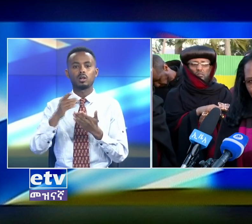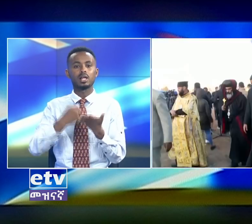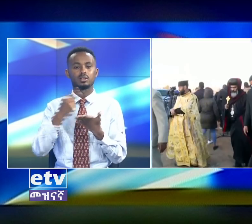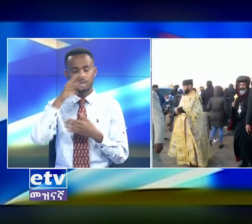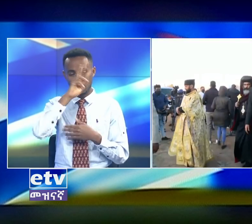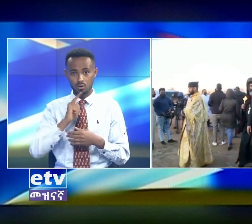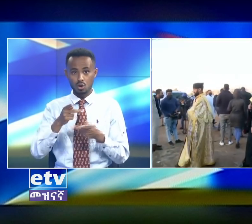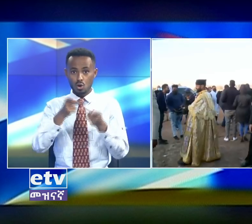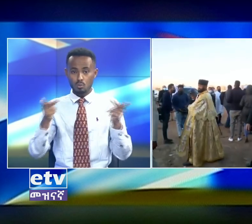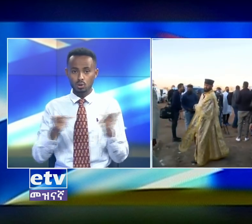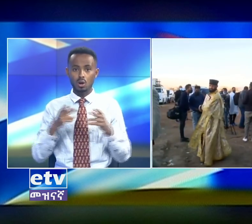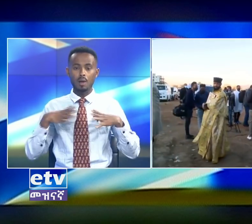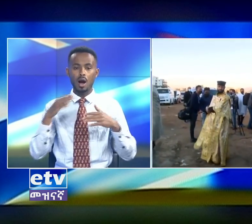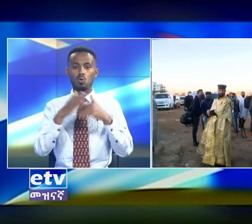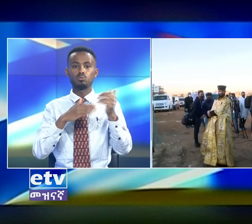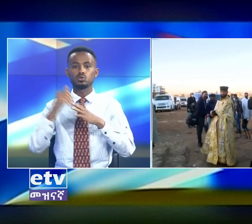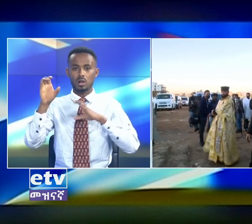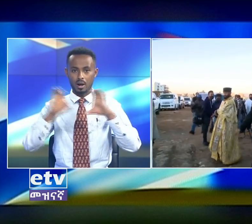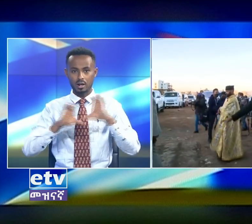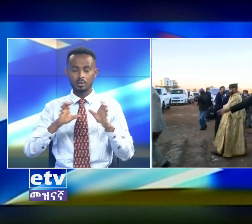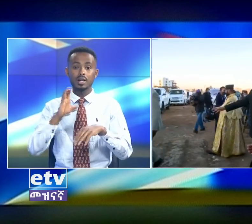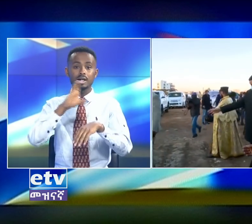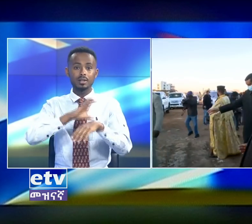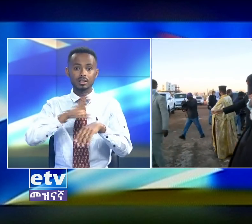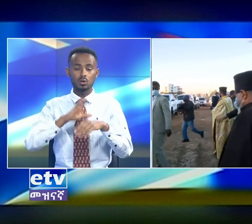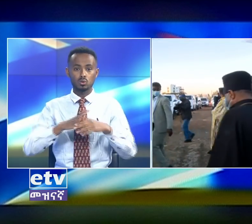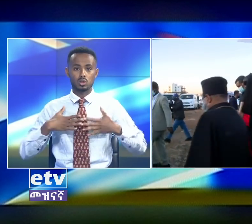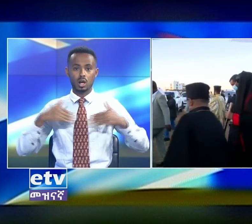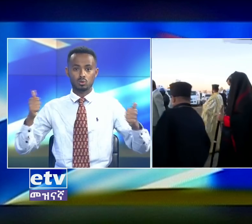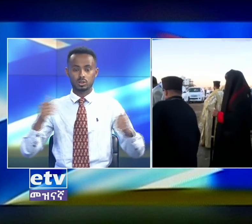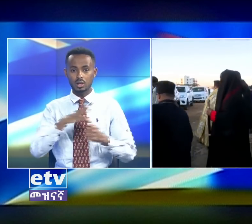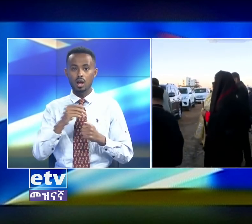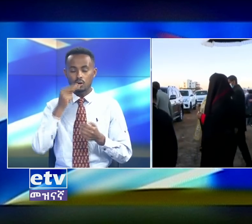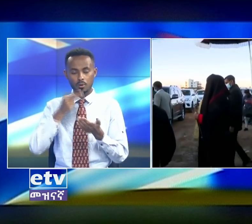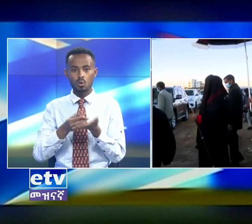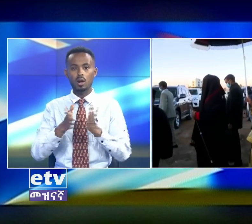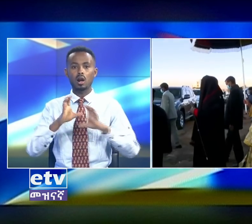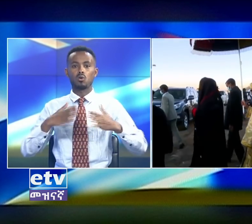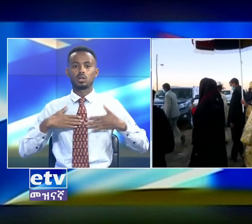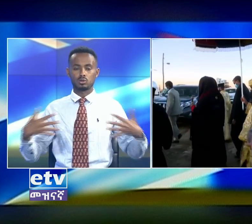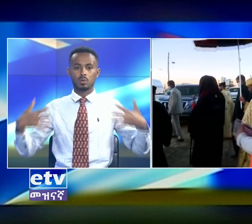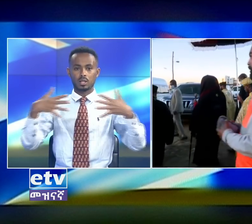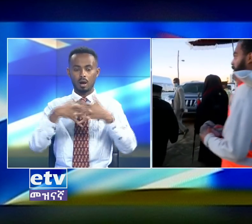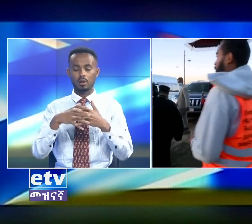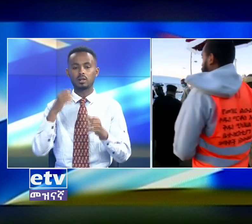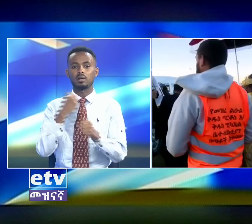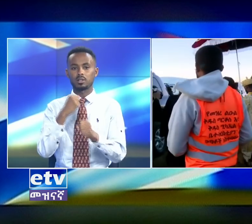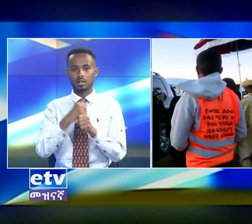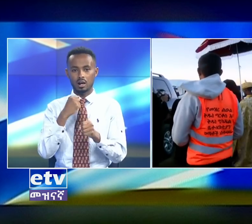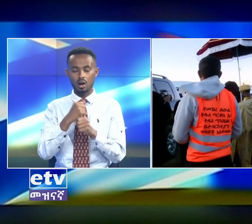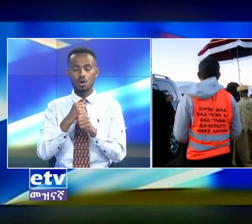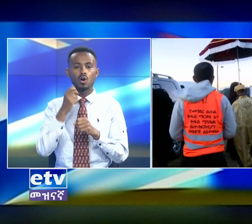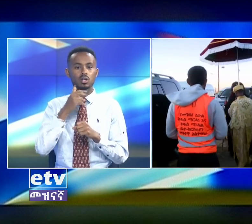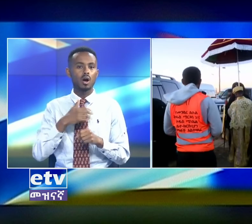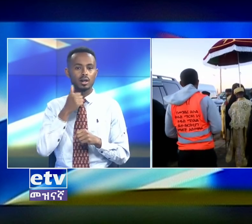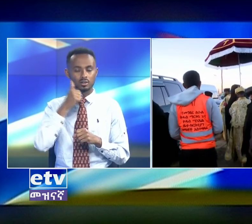ነው። ቦታውን ለበዓሉ ምቹ ለማድረግም ከቤተ ክርስቲያኑ ወጣቶችና ከበጎ አድራጊ ወጣቶች ጋር በመሆን እንደሚሰራ